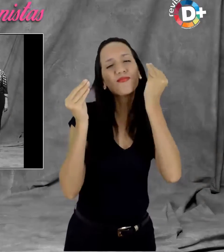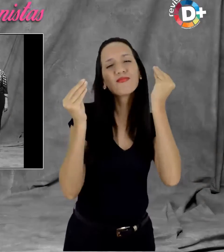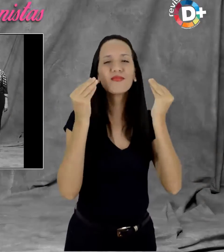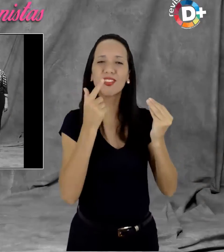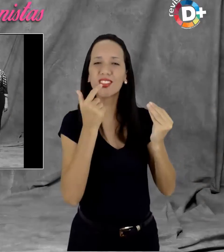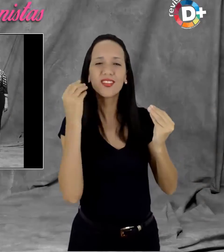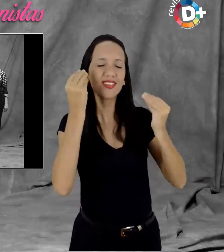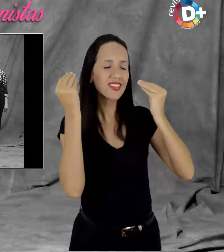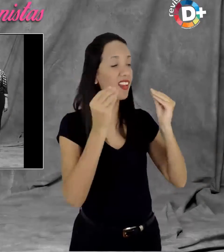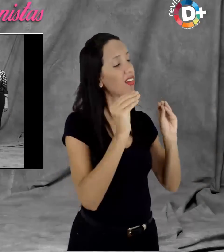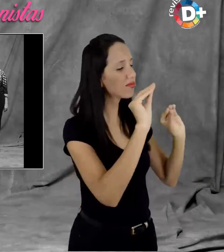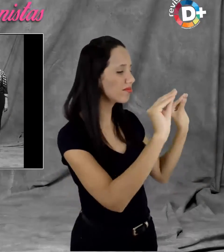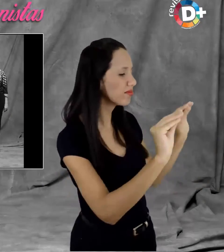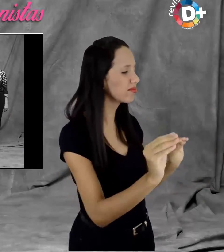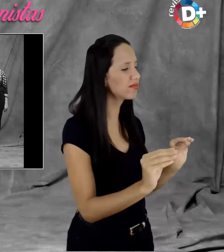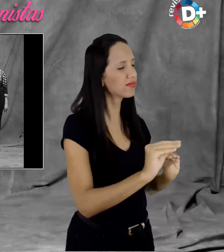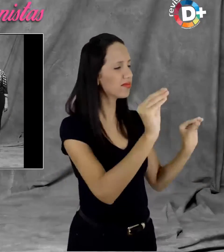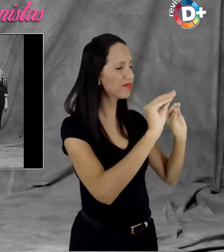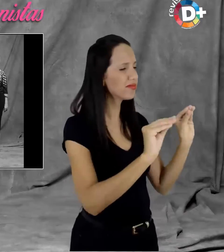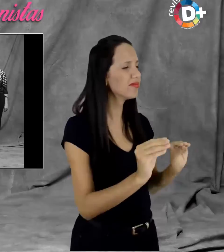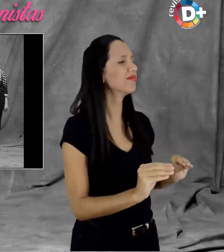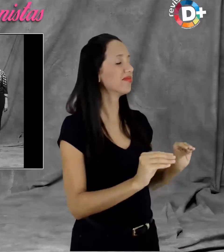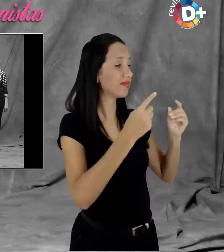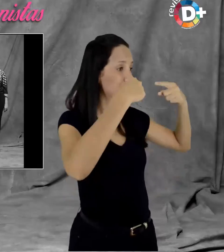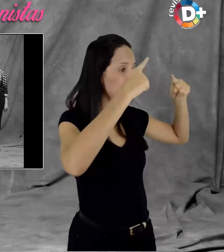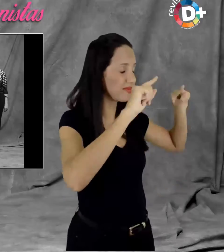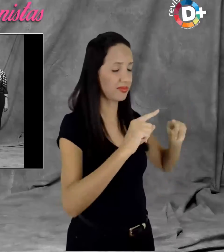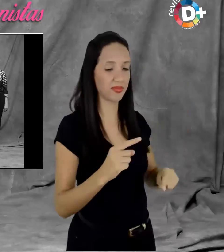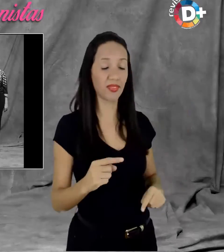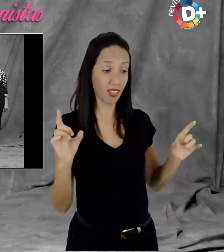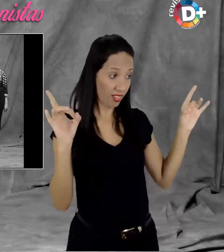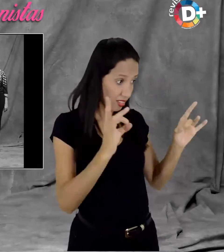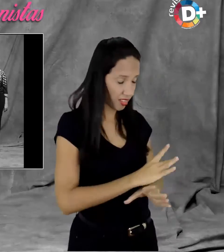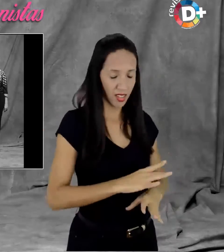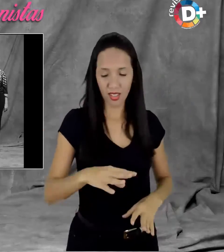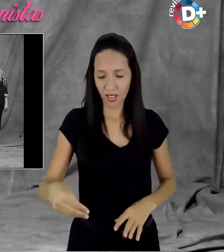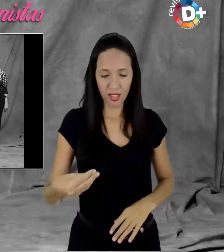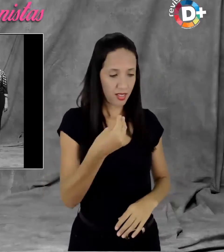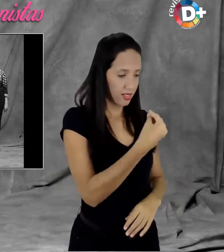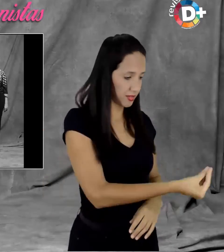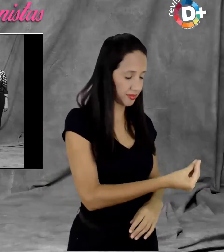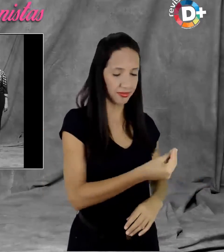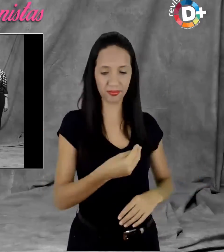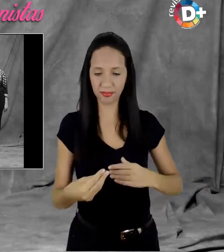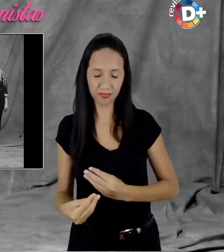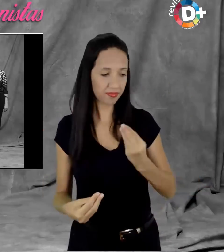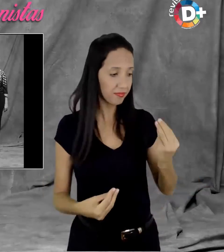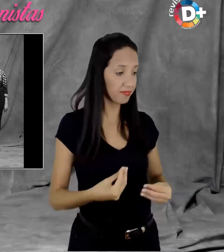sombras, máscara para cílios e blush. Assim que terminei de maquiá-la, fui pegando as coisas e entregando nas